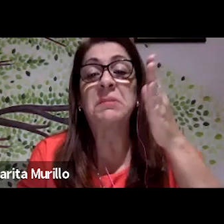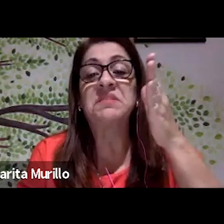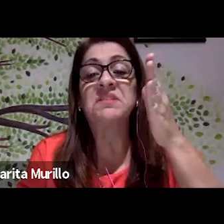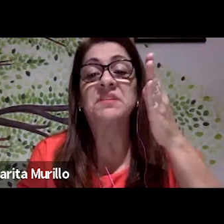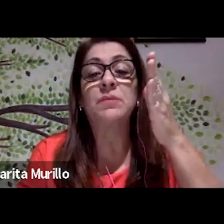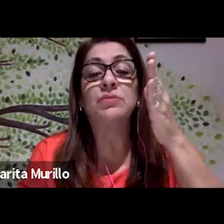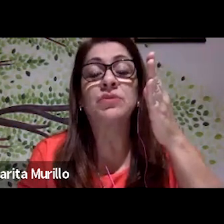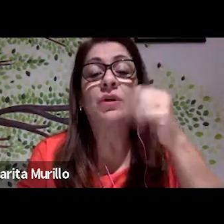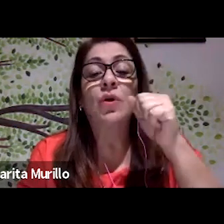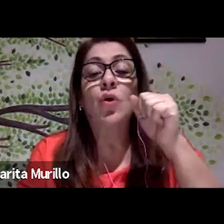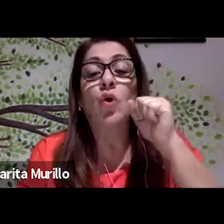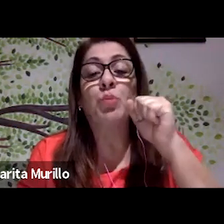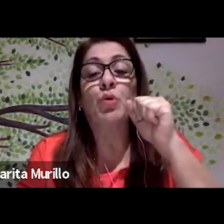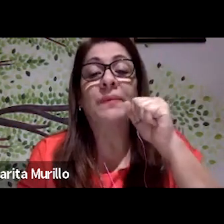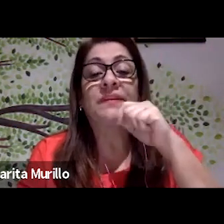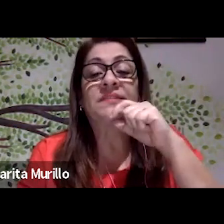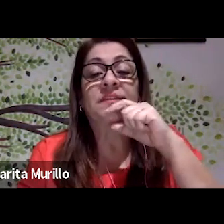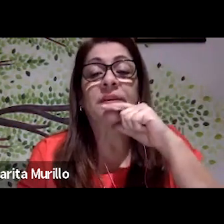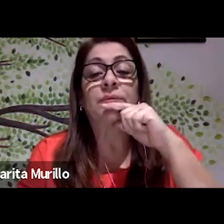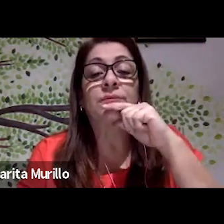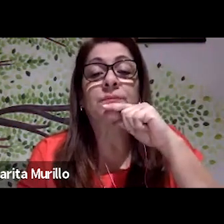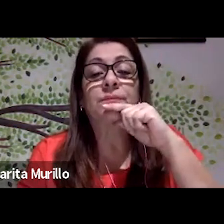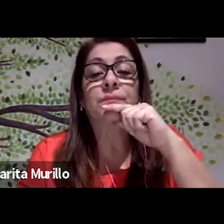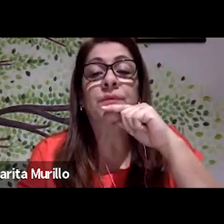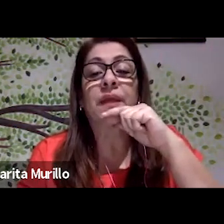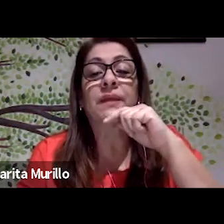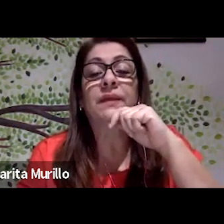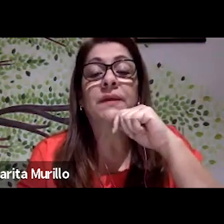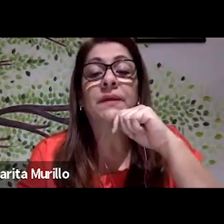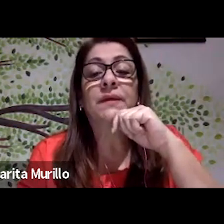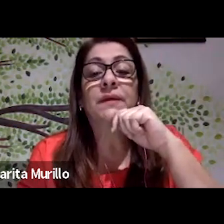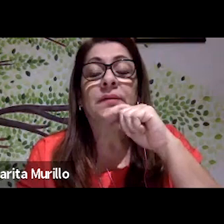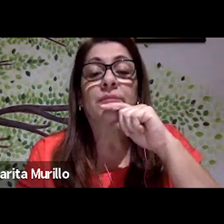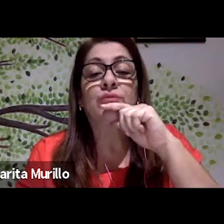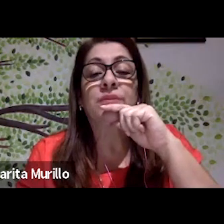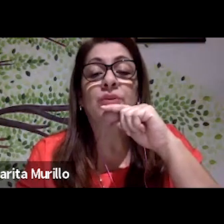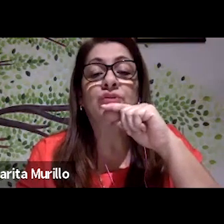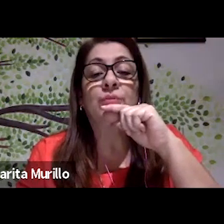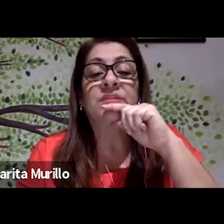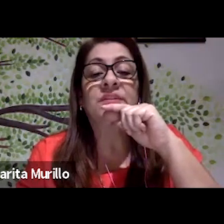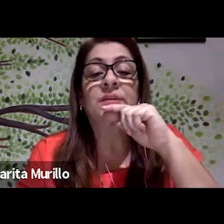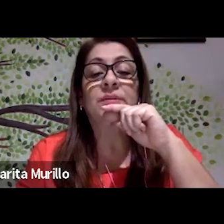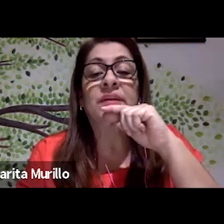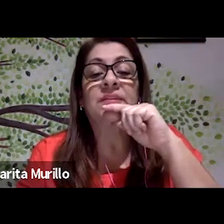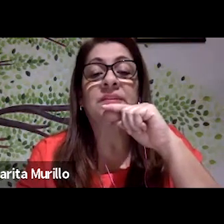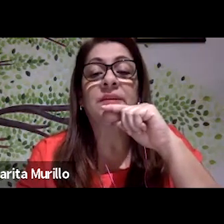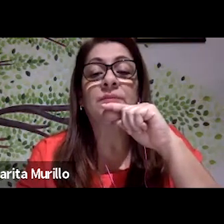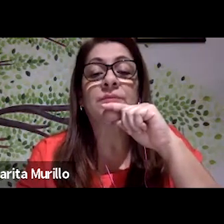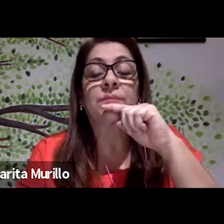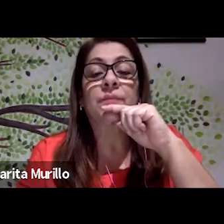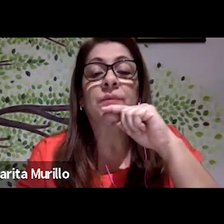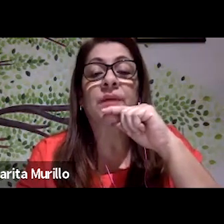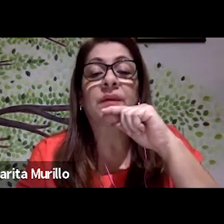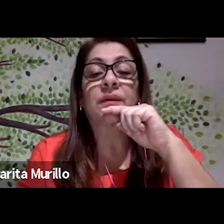medianamente asertivos o pocomente asertivos Okay tenemos un 28 muy asertivos nada